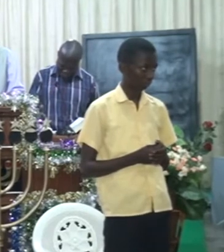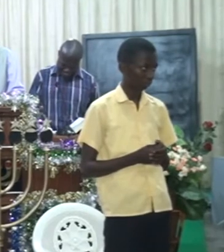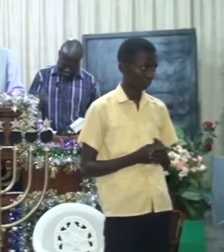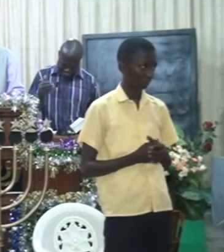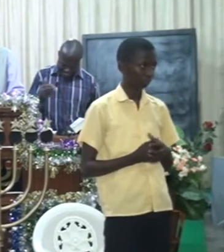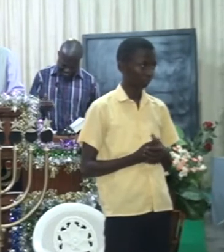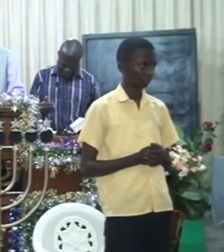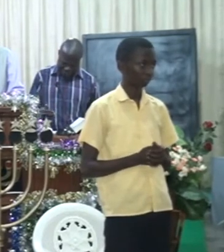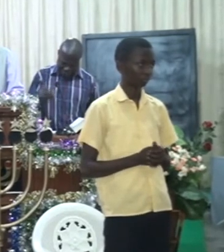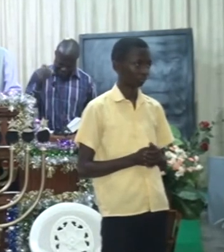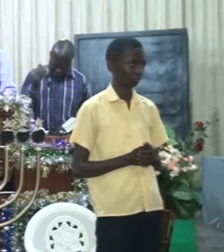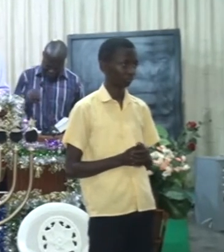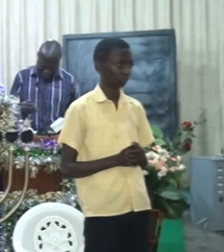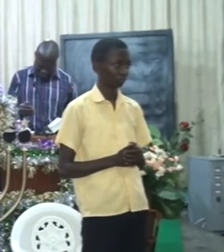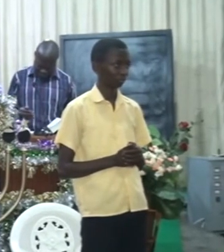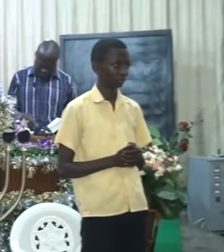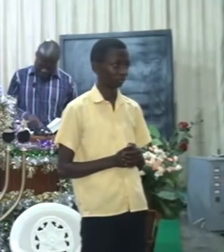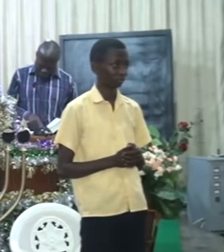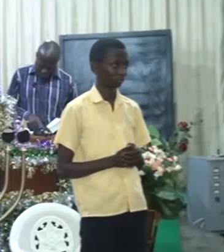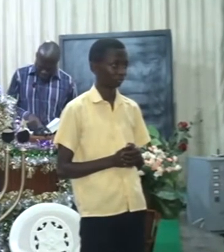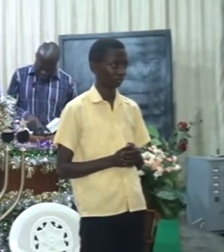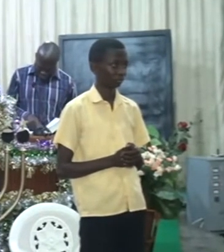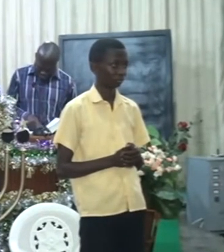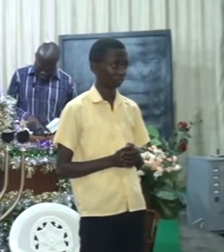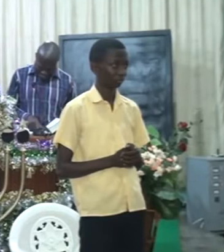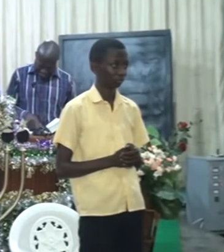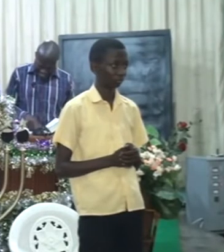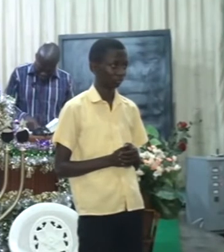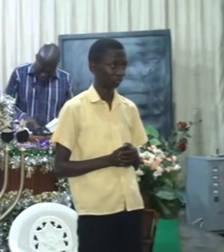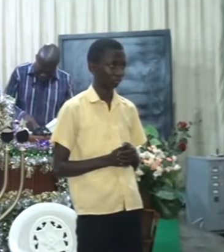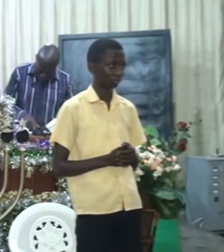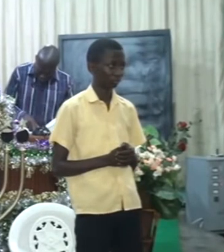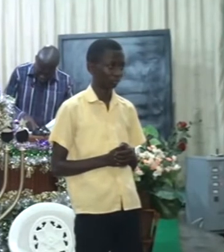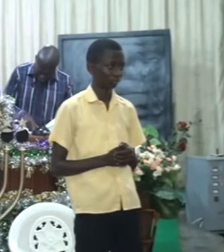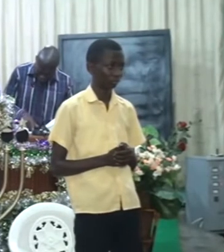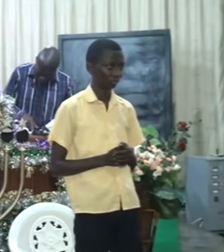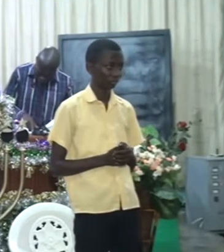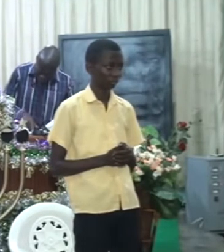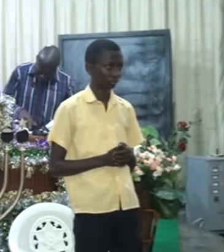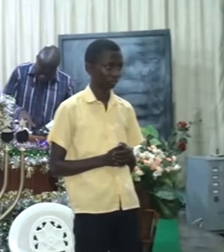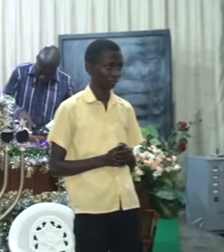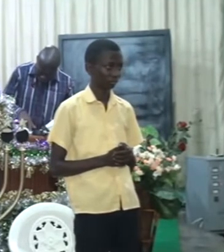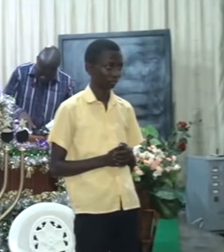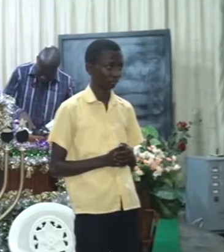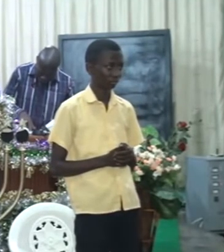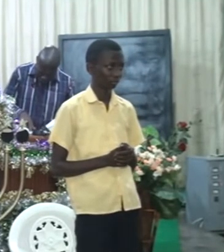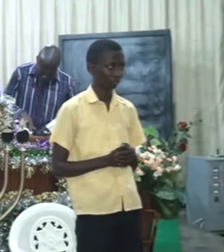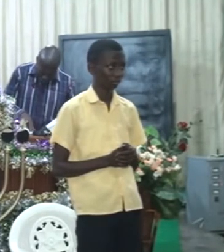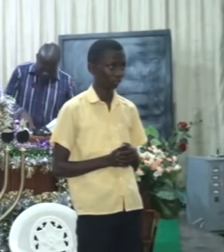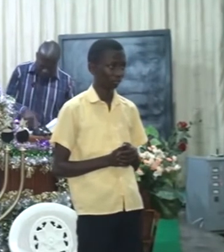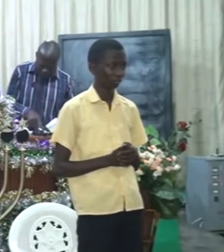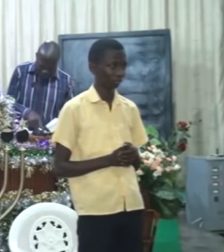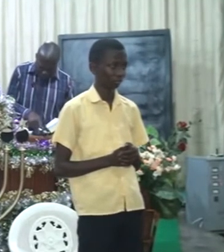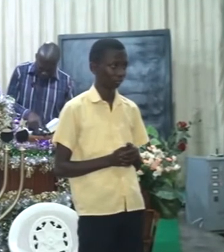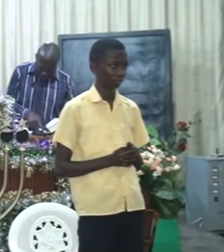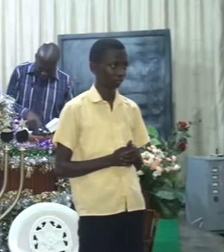mengi ikaleta kuhesabiwa haki. Kwa maana kama kwa njia ya kosa la mtu mmoja